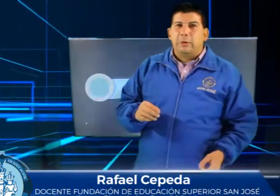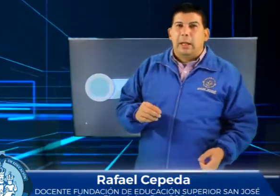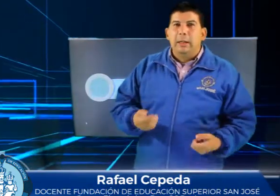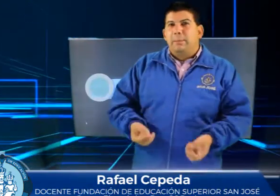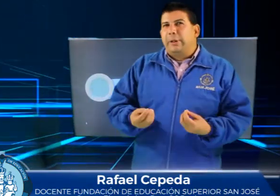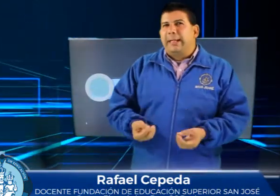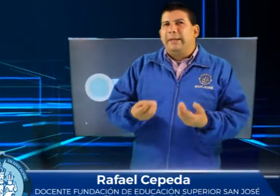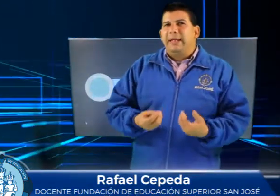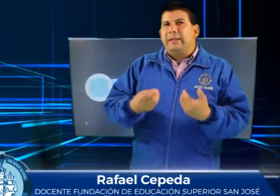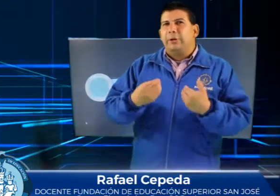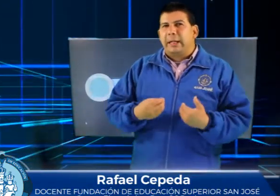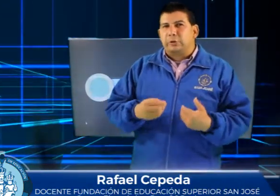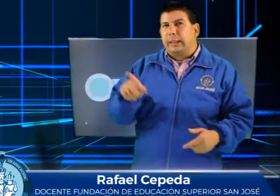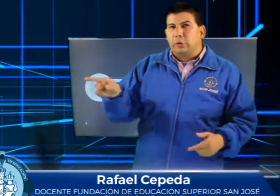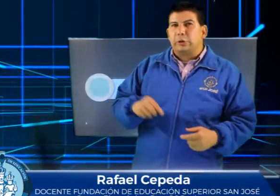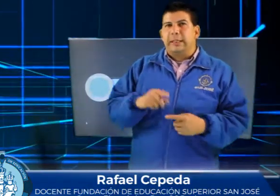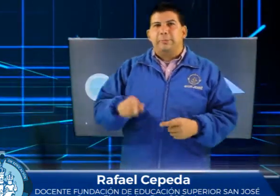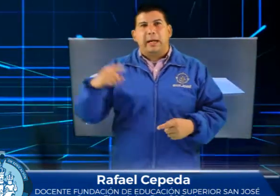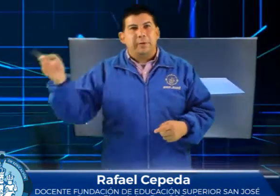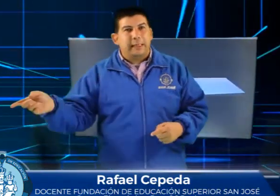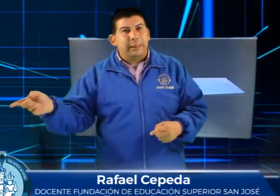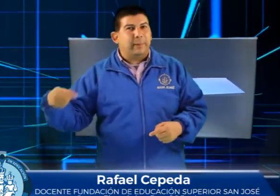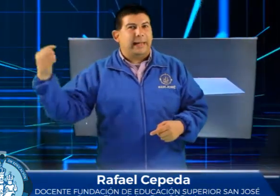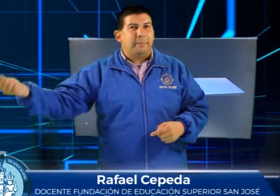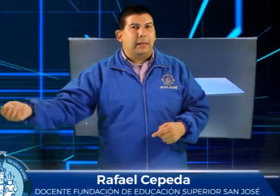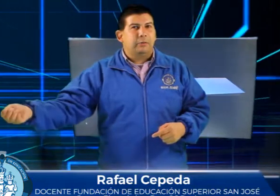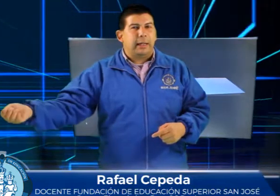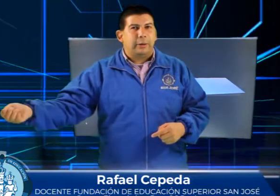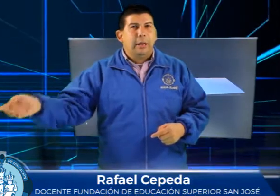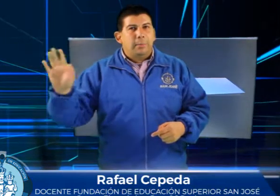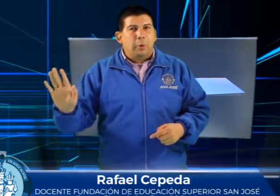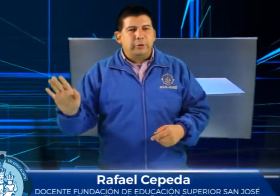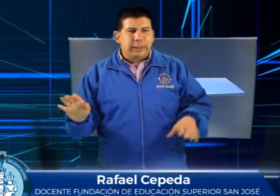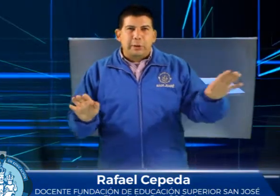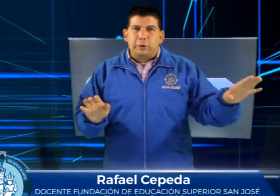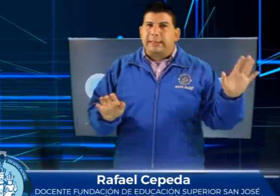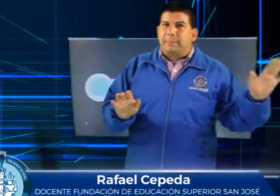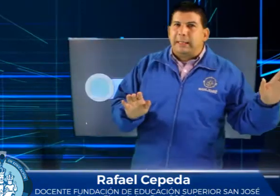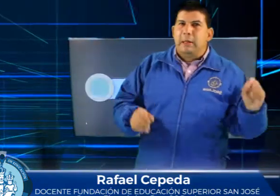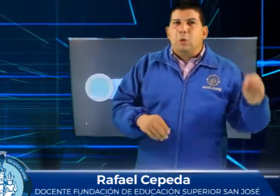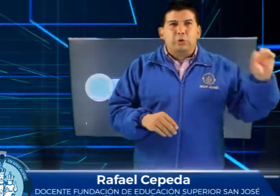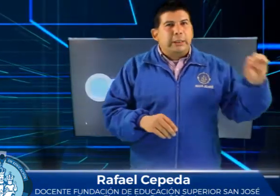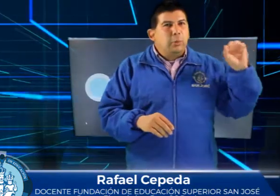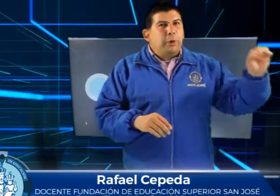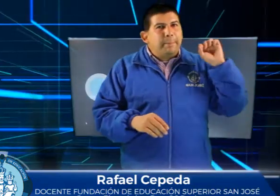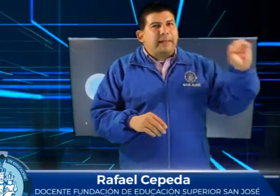porque le da dividendos directos el otro tiene que esperar a final de mes para que le paguen un salario por eso esa persona se le pide usted no puede pertenecer